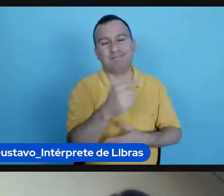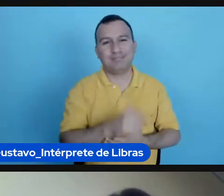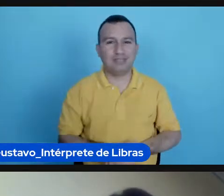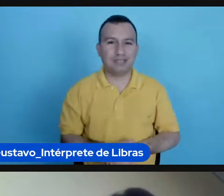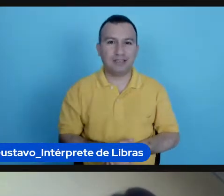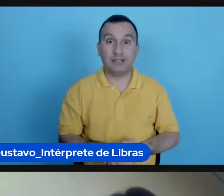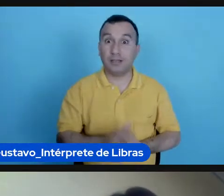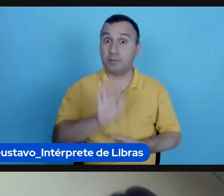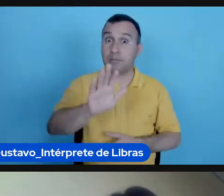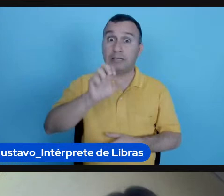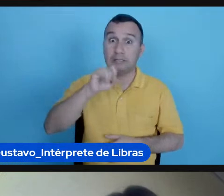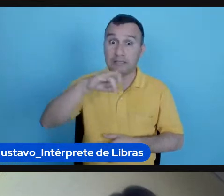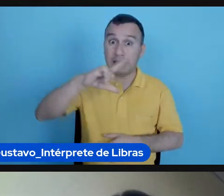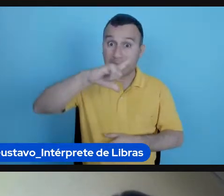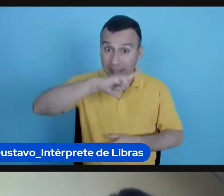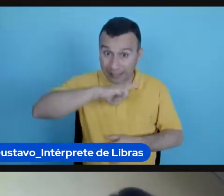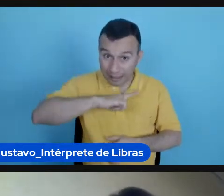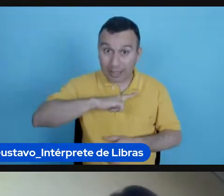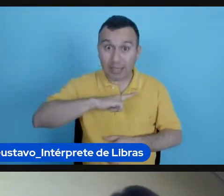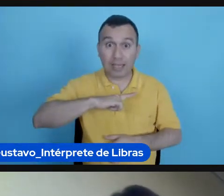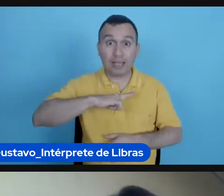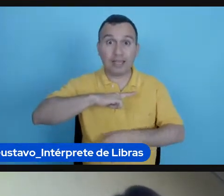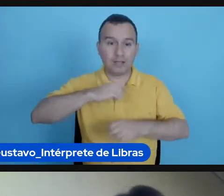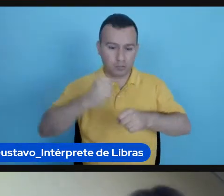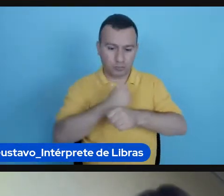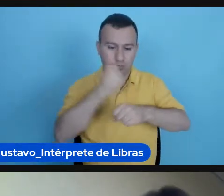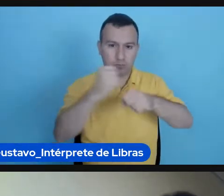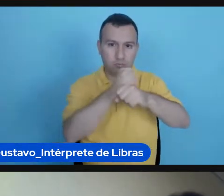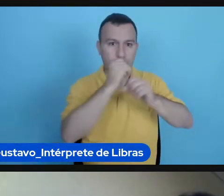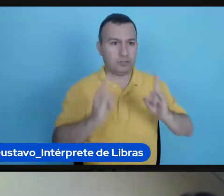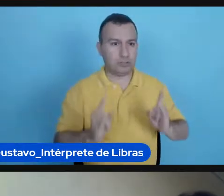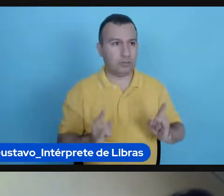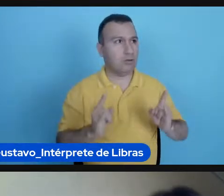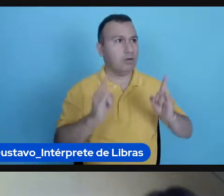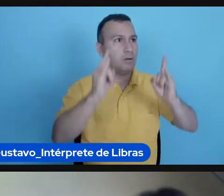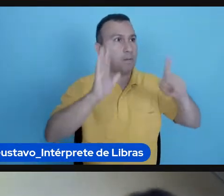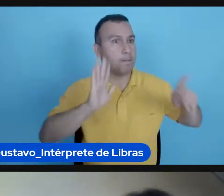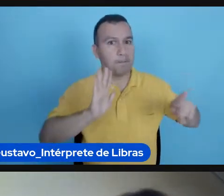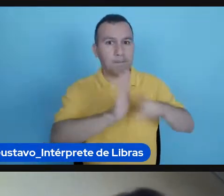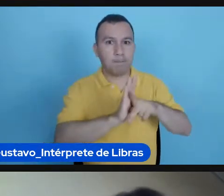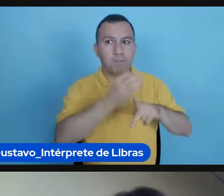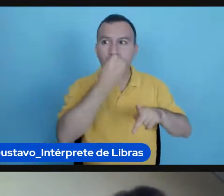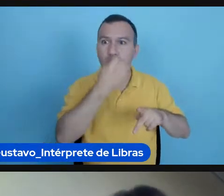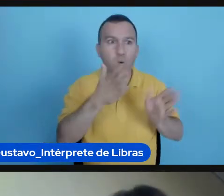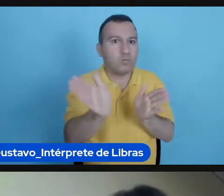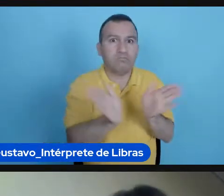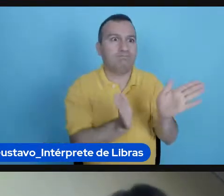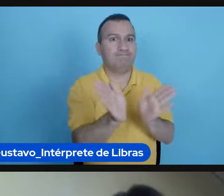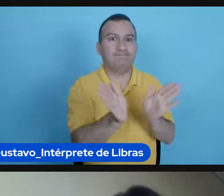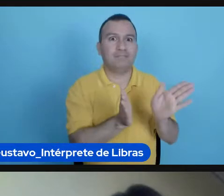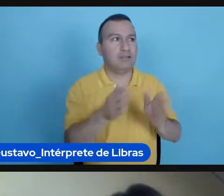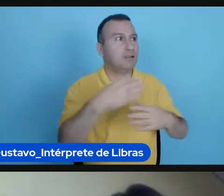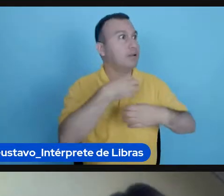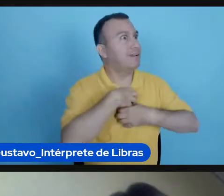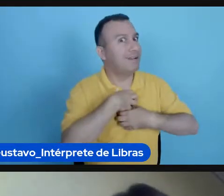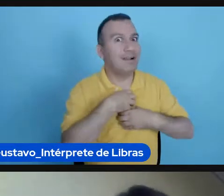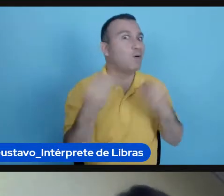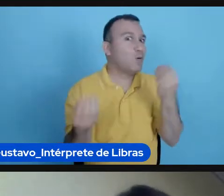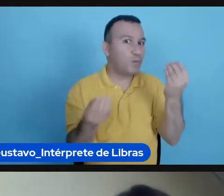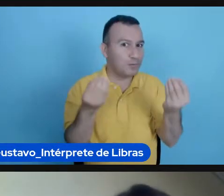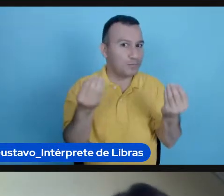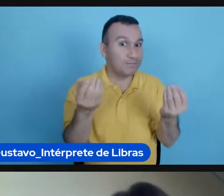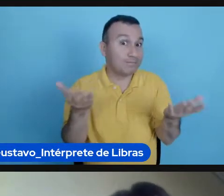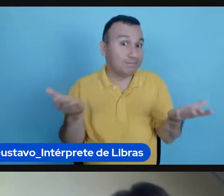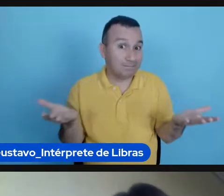gente cria um tipo de ambiente que é só para videntes, que é só para ouvintes, né? Então, a gente está garantindo o direito